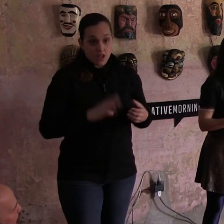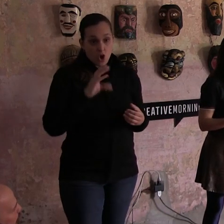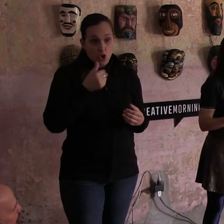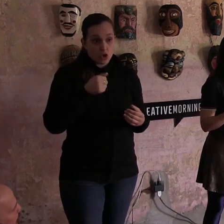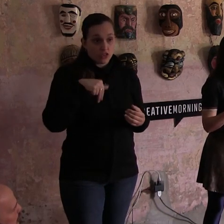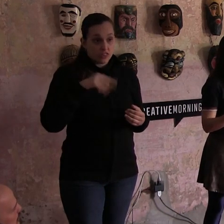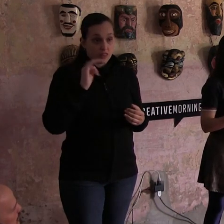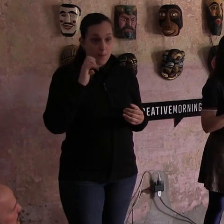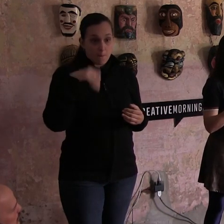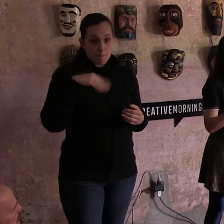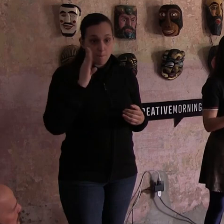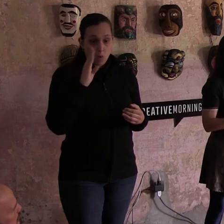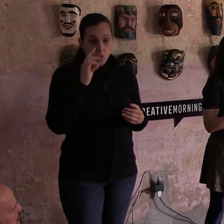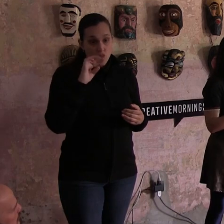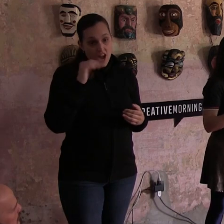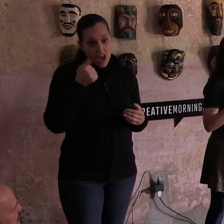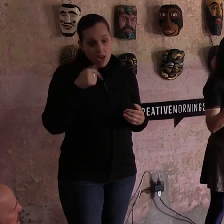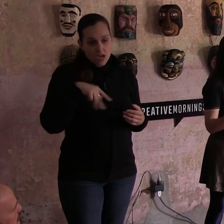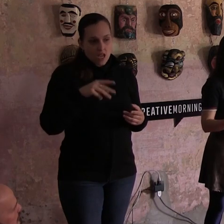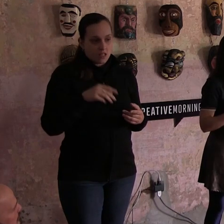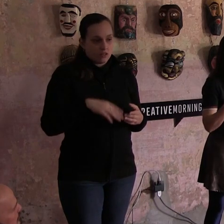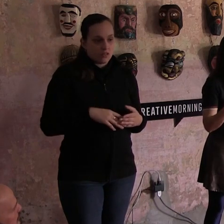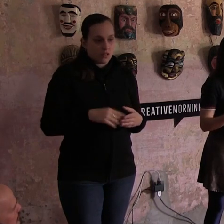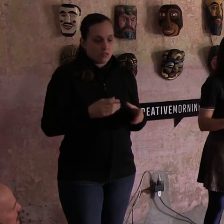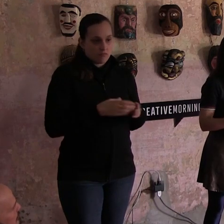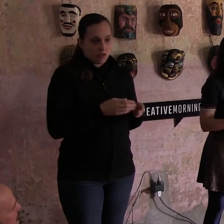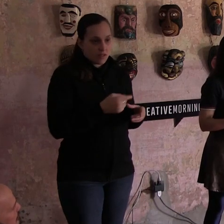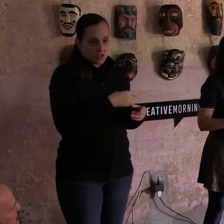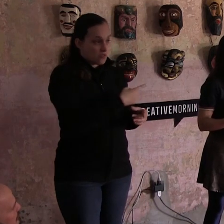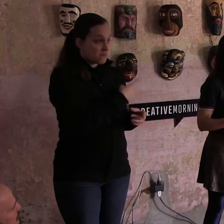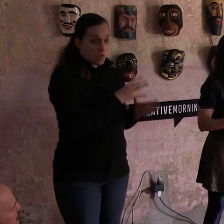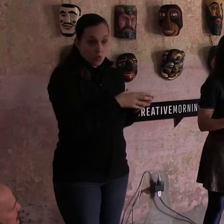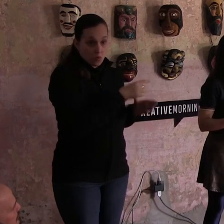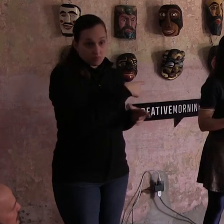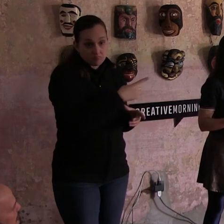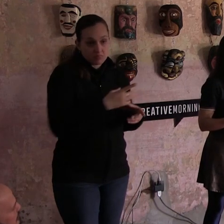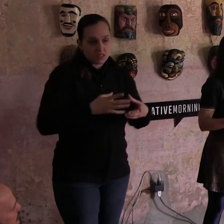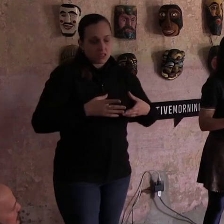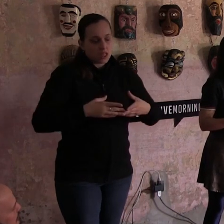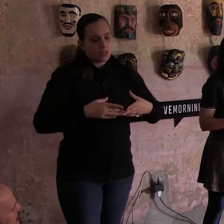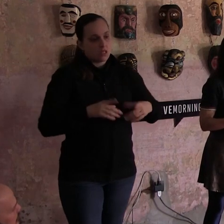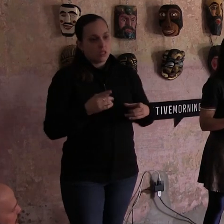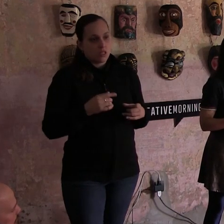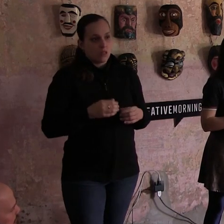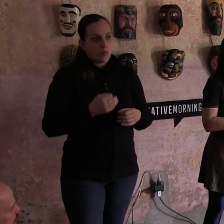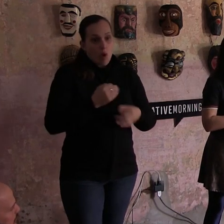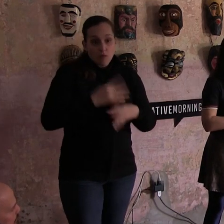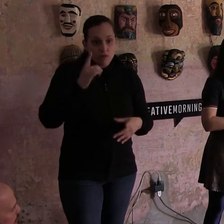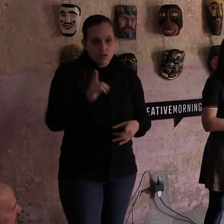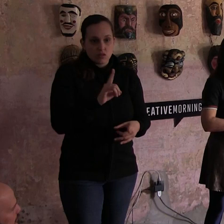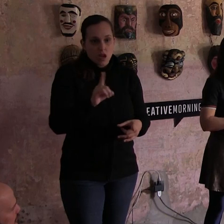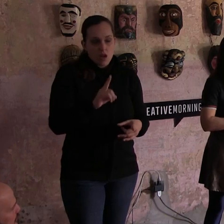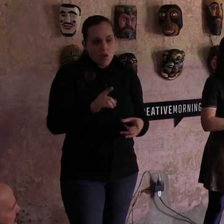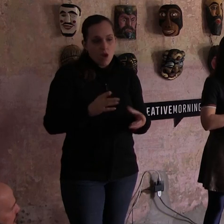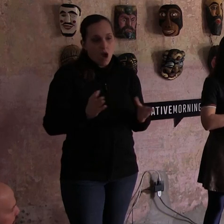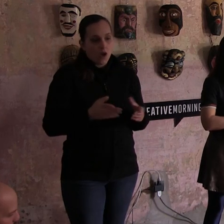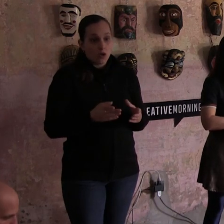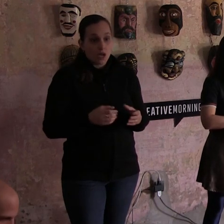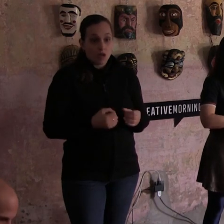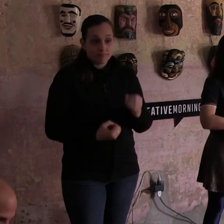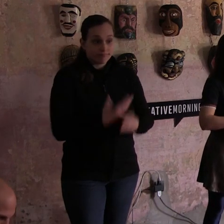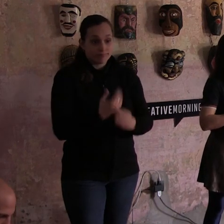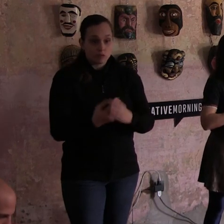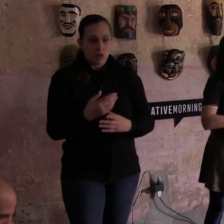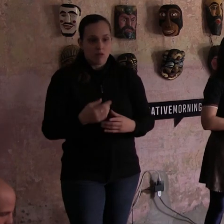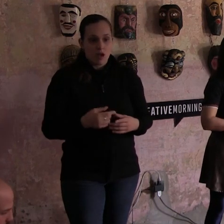contemporánea, que la formación fue con contradanza y así, no había una formal, vamos a decir. Ahora sí existe la